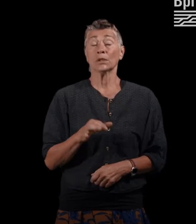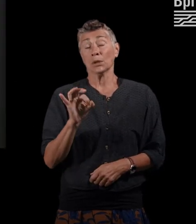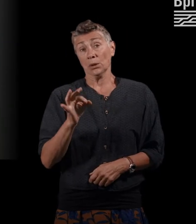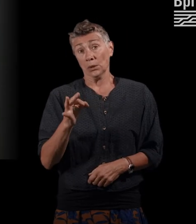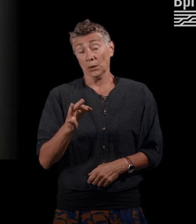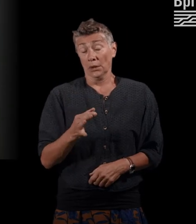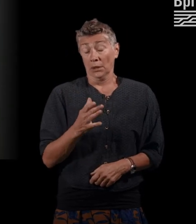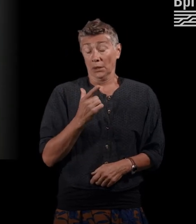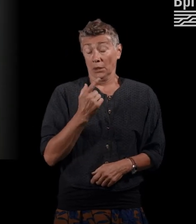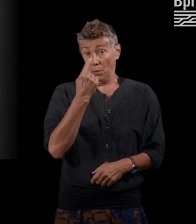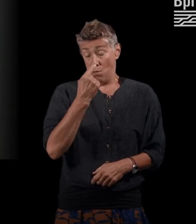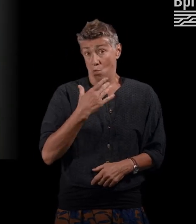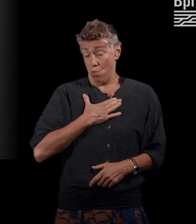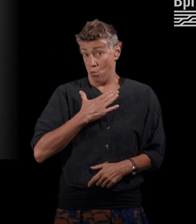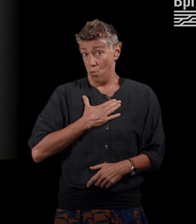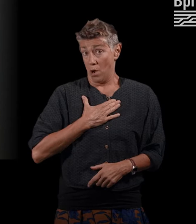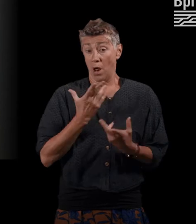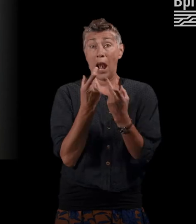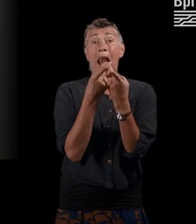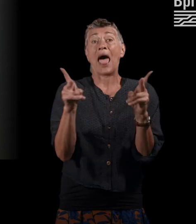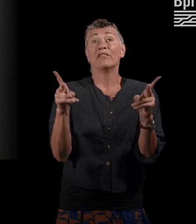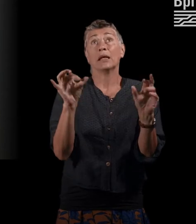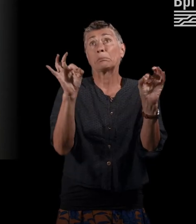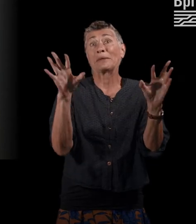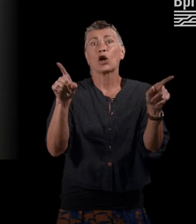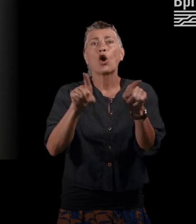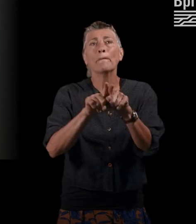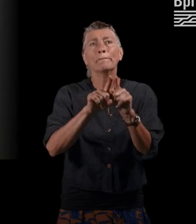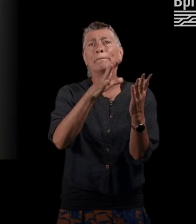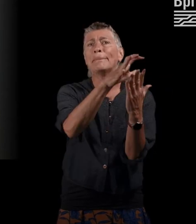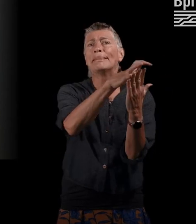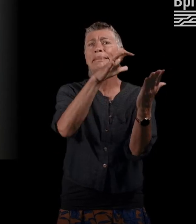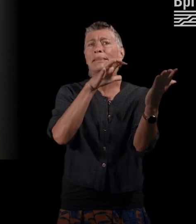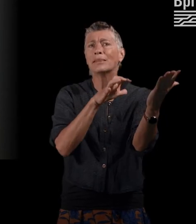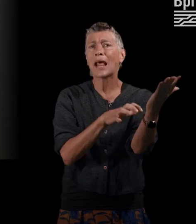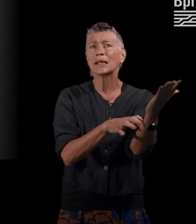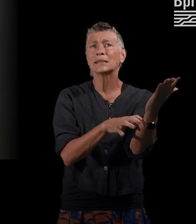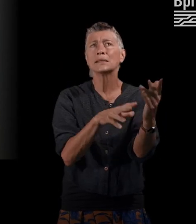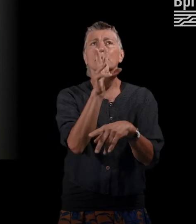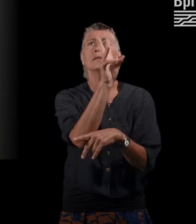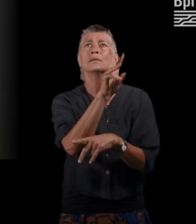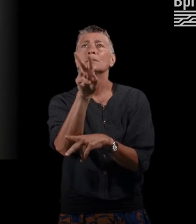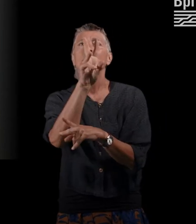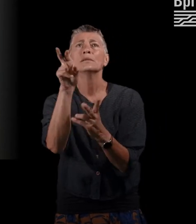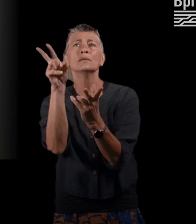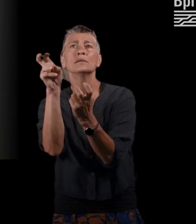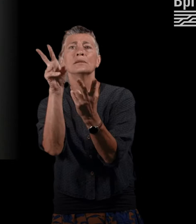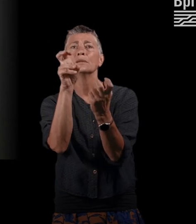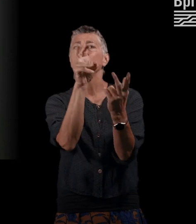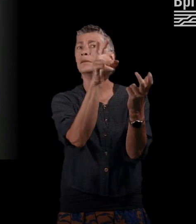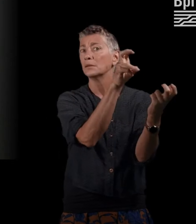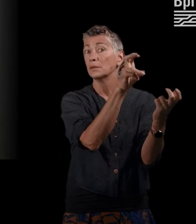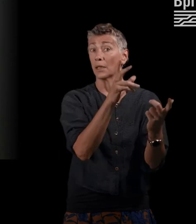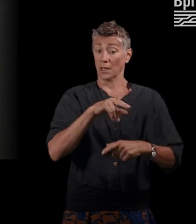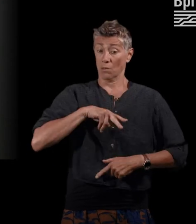Alors effectivement, pour moi, la ville est un texte, c'est un texte urbain. Et ce que j'essaye